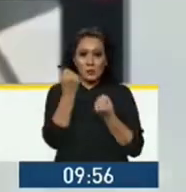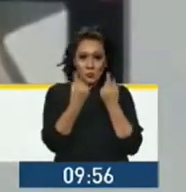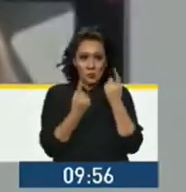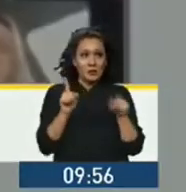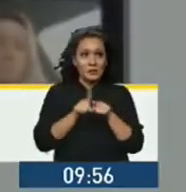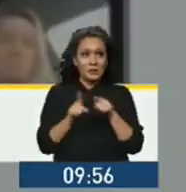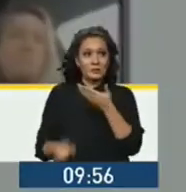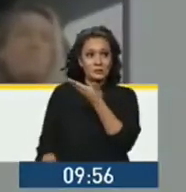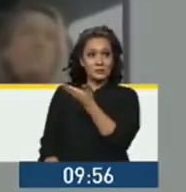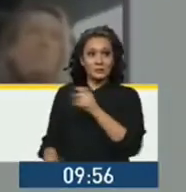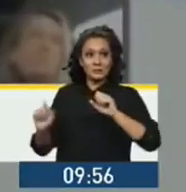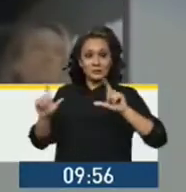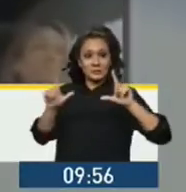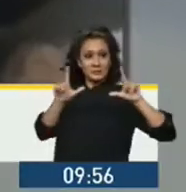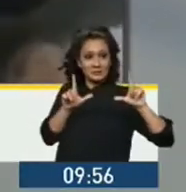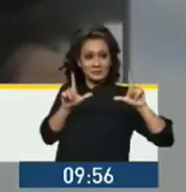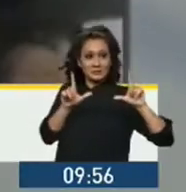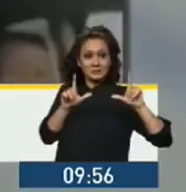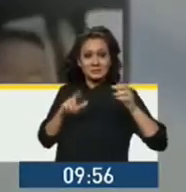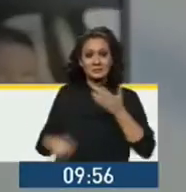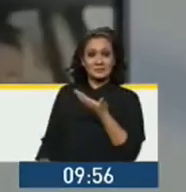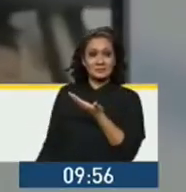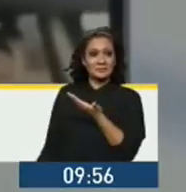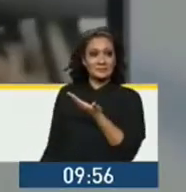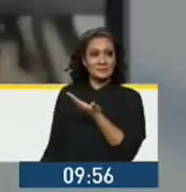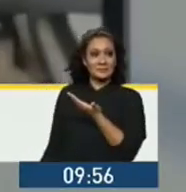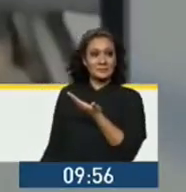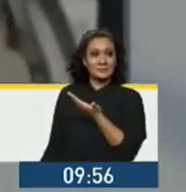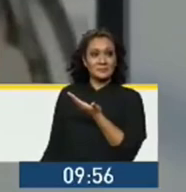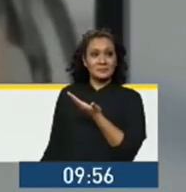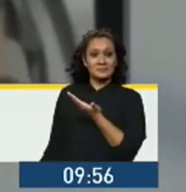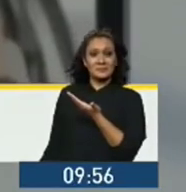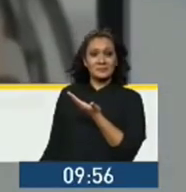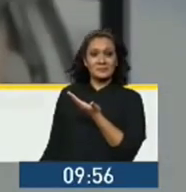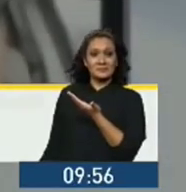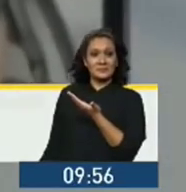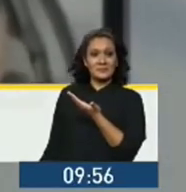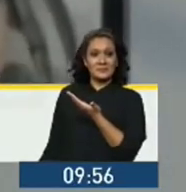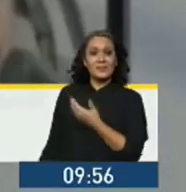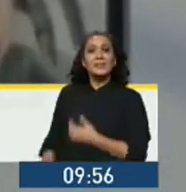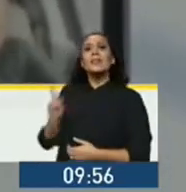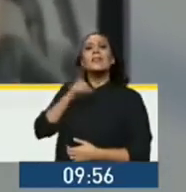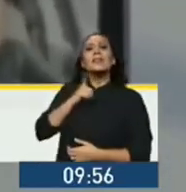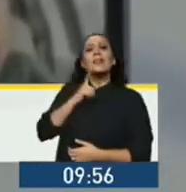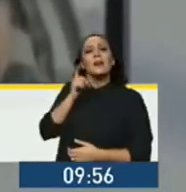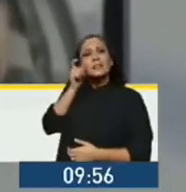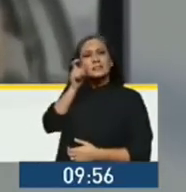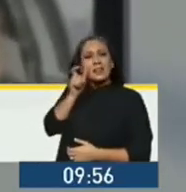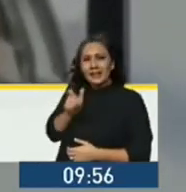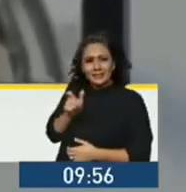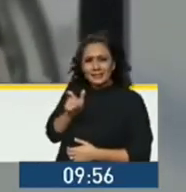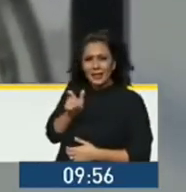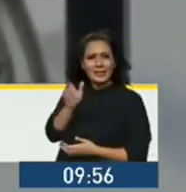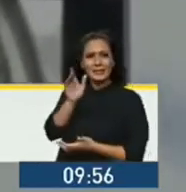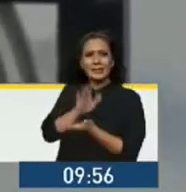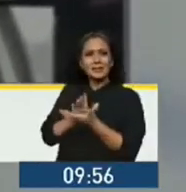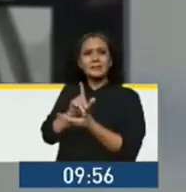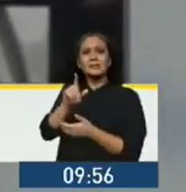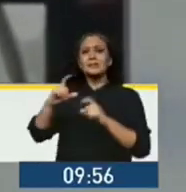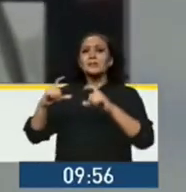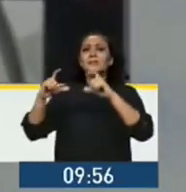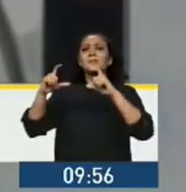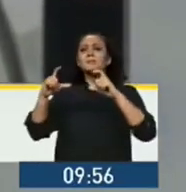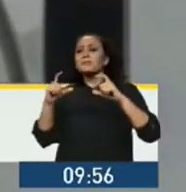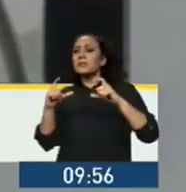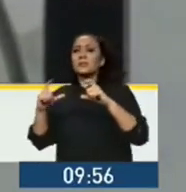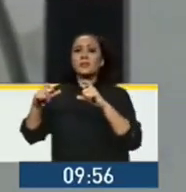da primeira tela, da segunda linha, estava tão interessada na reunião que não se importou de levar o